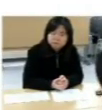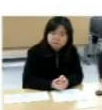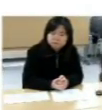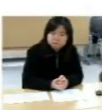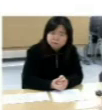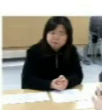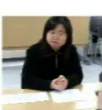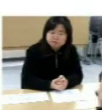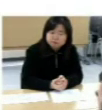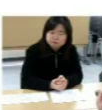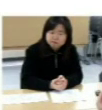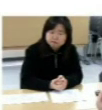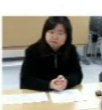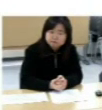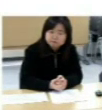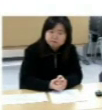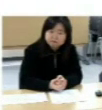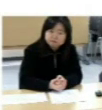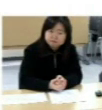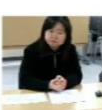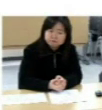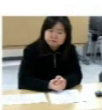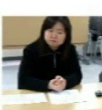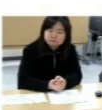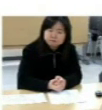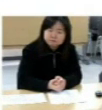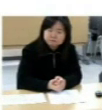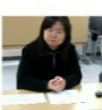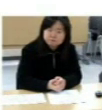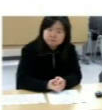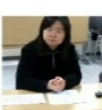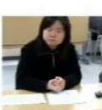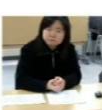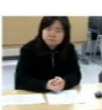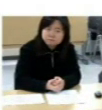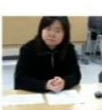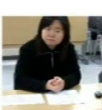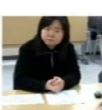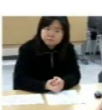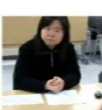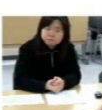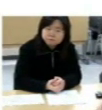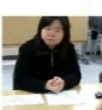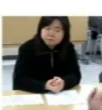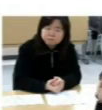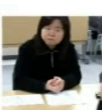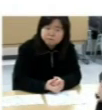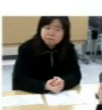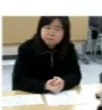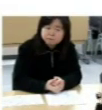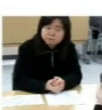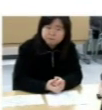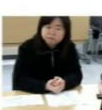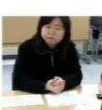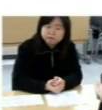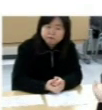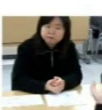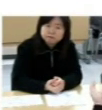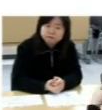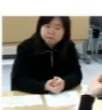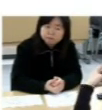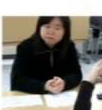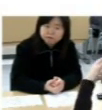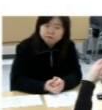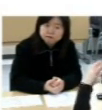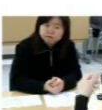盲ろう者の中でも、少し見える人は筆談や手話、少し聞こえる人は補聴器などを